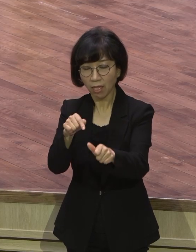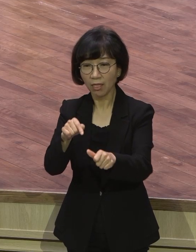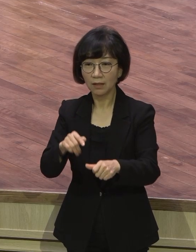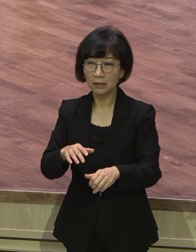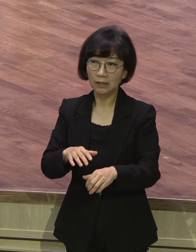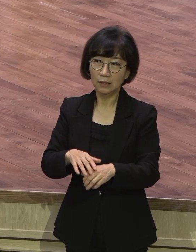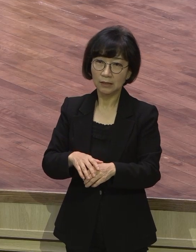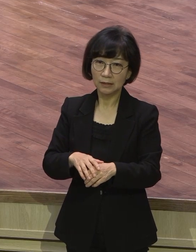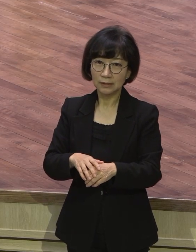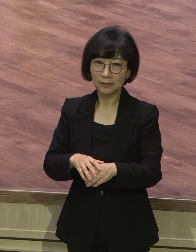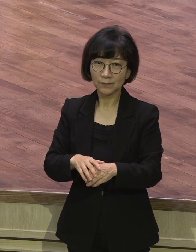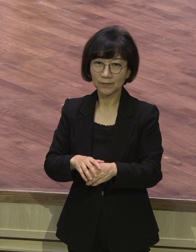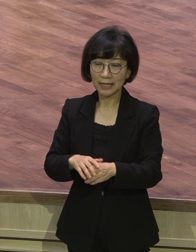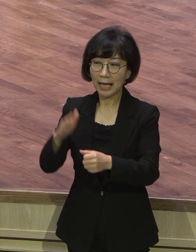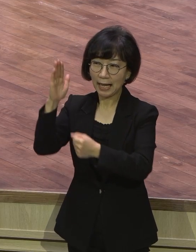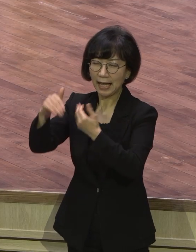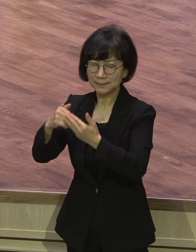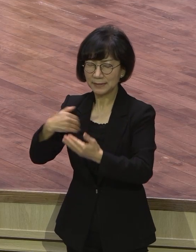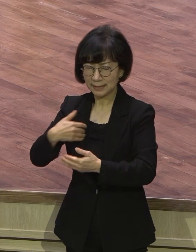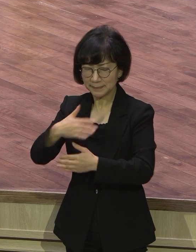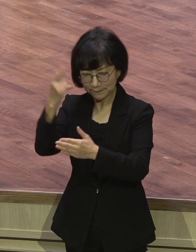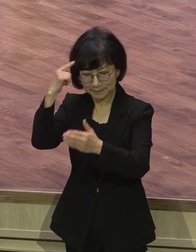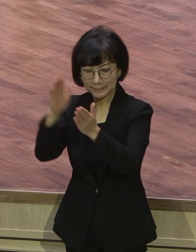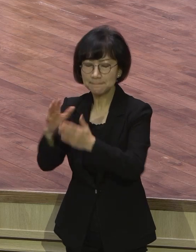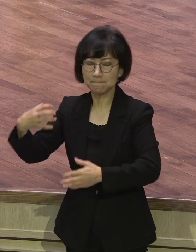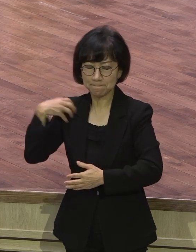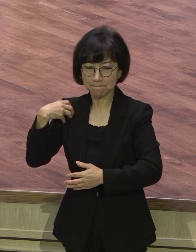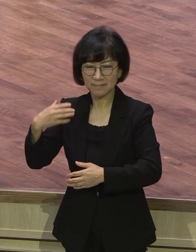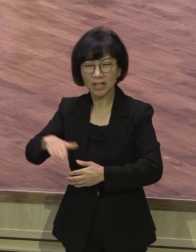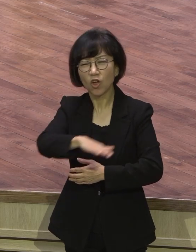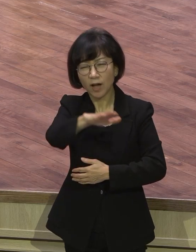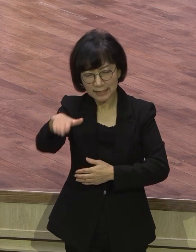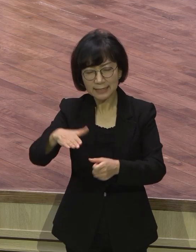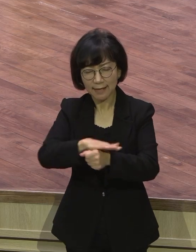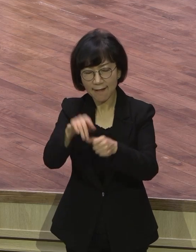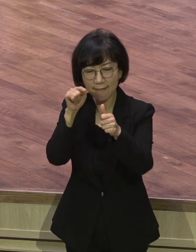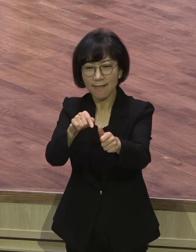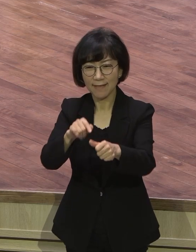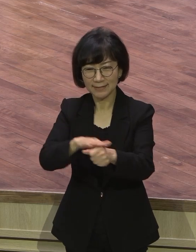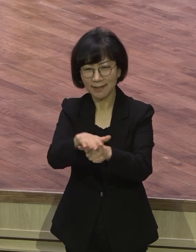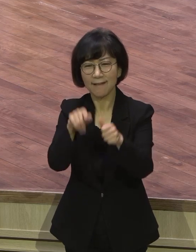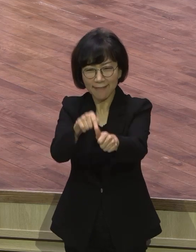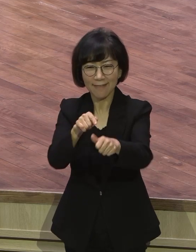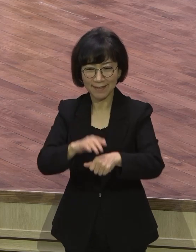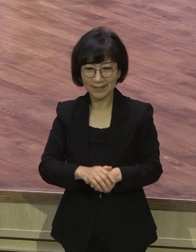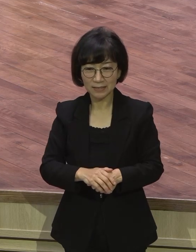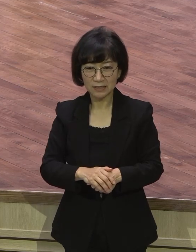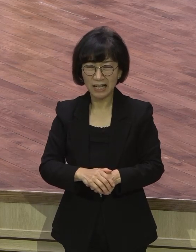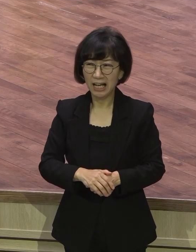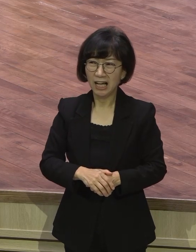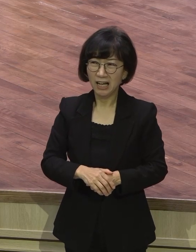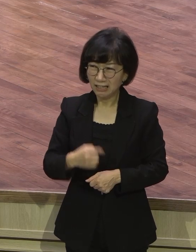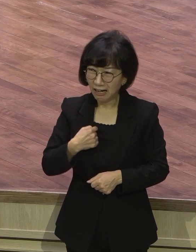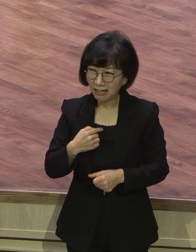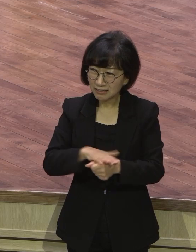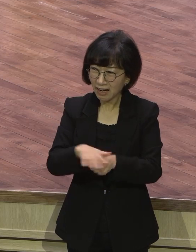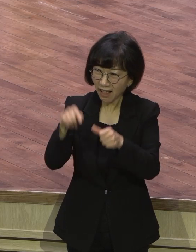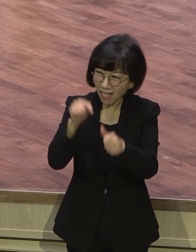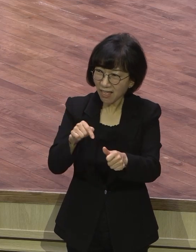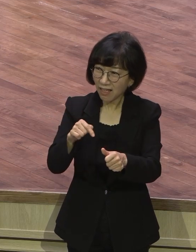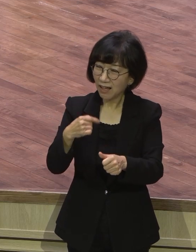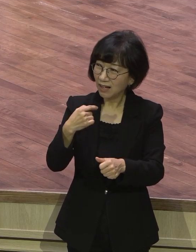내가 다 알아서 할 거니까 너는 그렇게 해라. 바보 의심 같이 설계도 없는 자존심도 없는 사람 같이 너는 그래